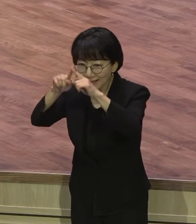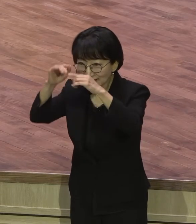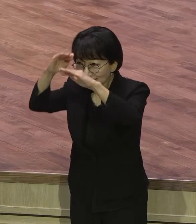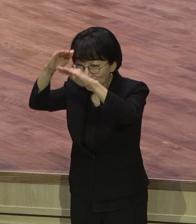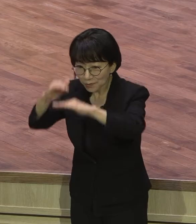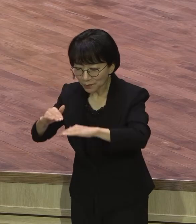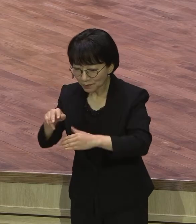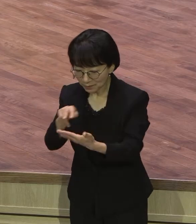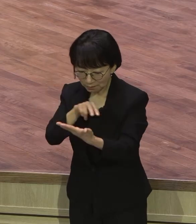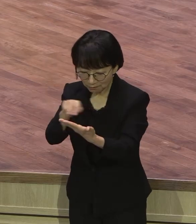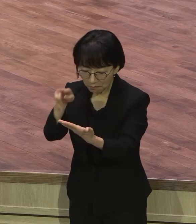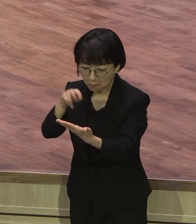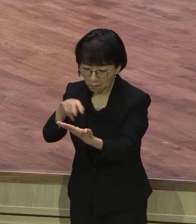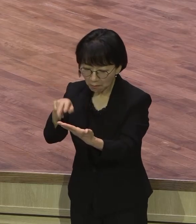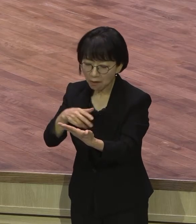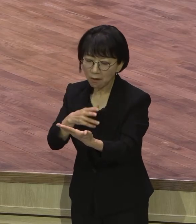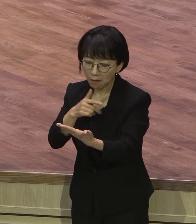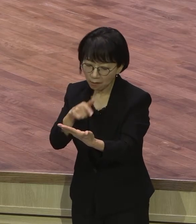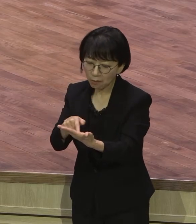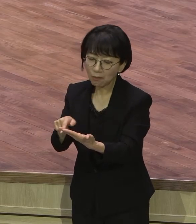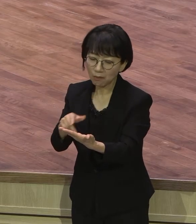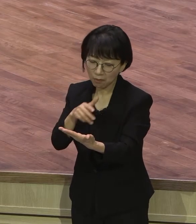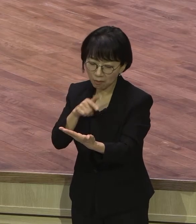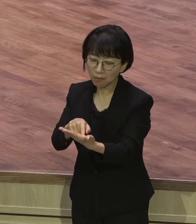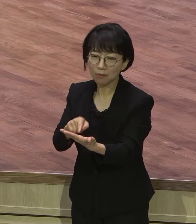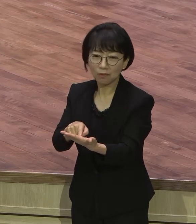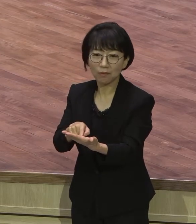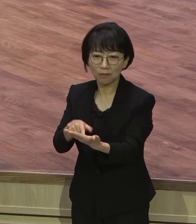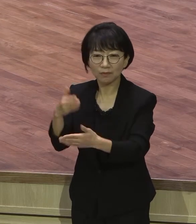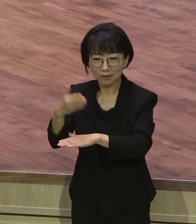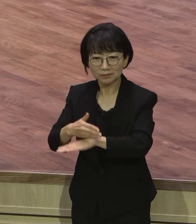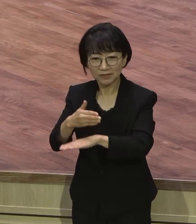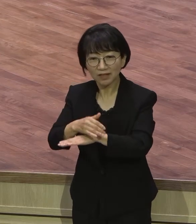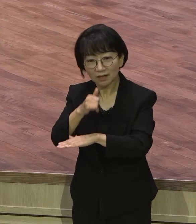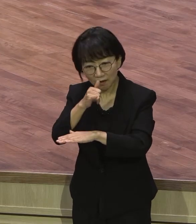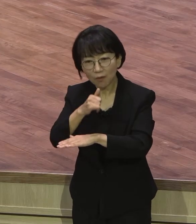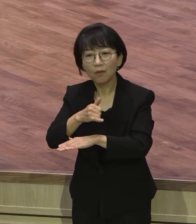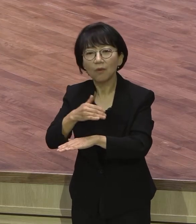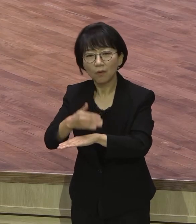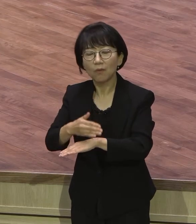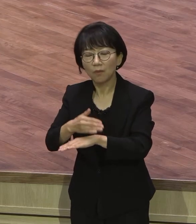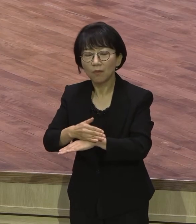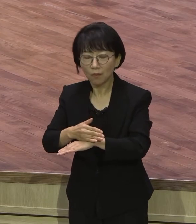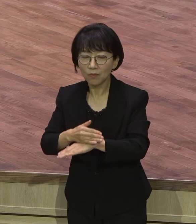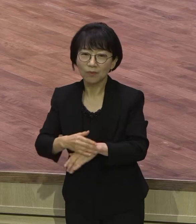올라와요. 아, 이분이 이런 일이 있었구나. 이래서 감사하구나. 감사함을 드리는.